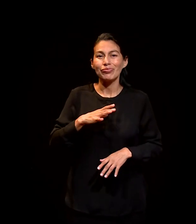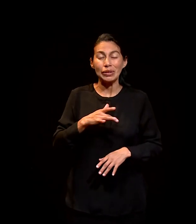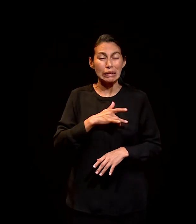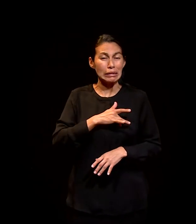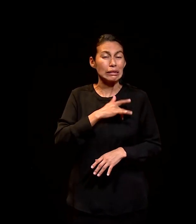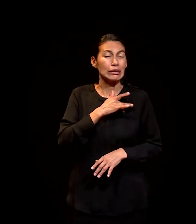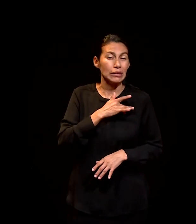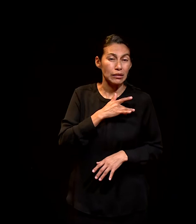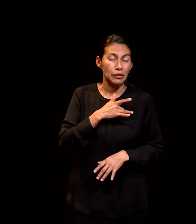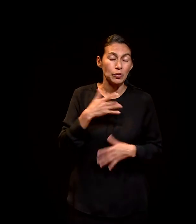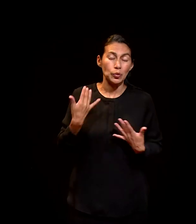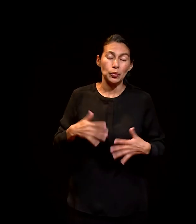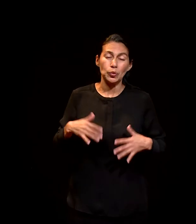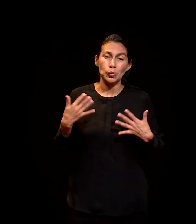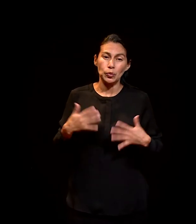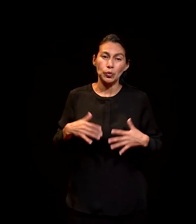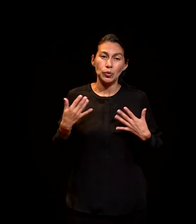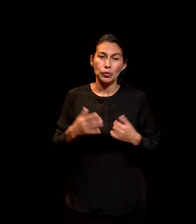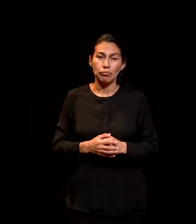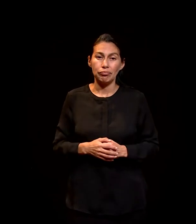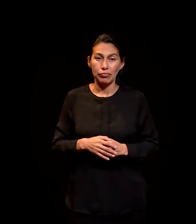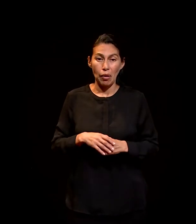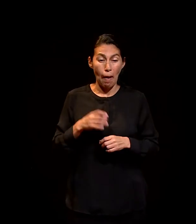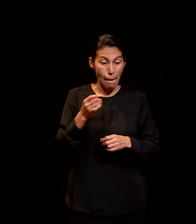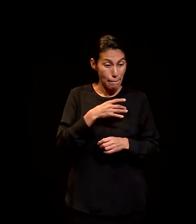miedos que tienen